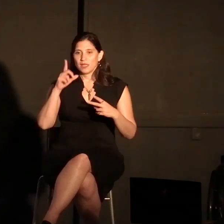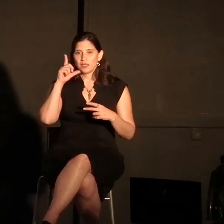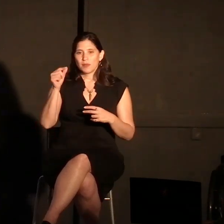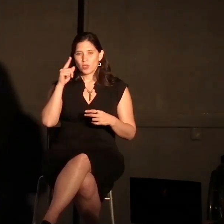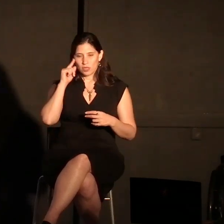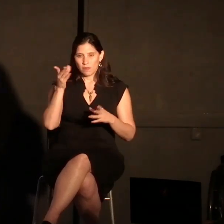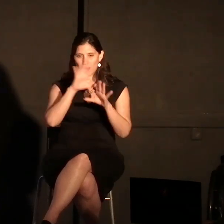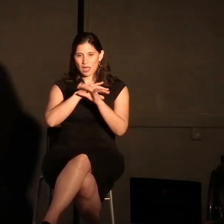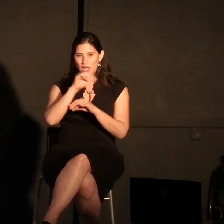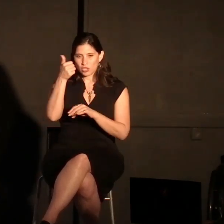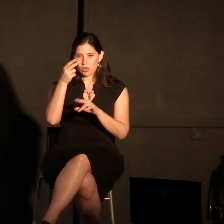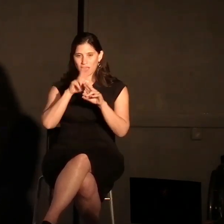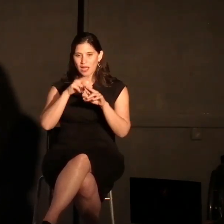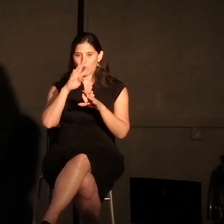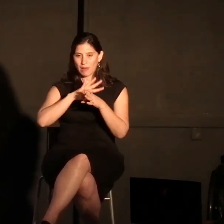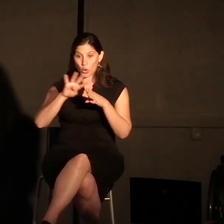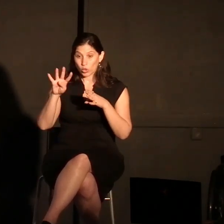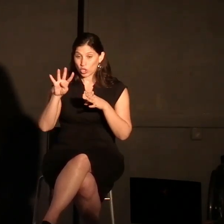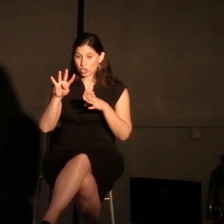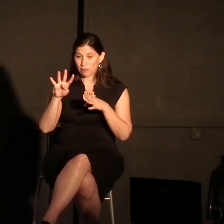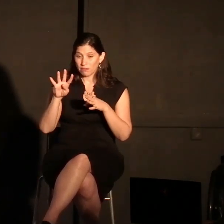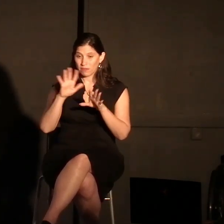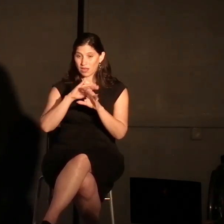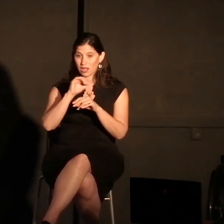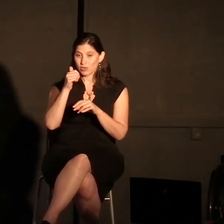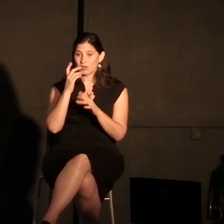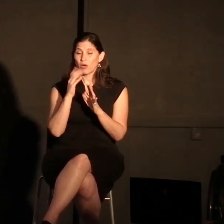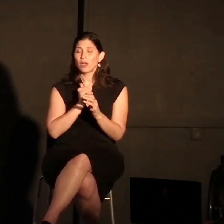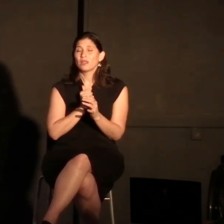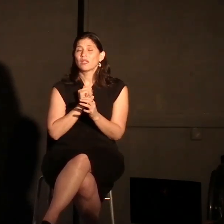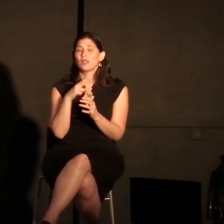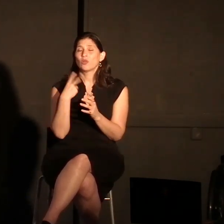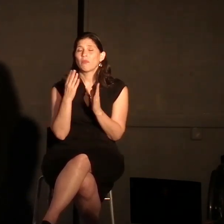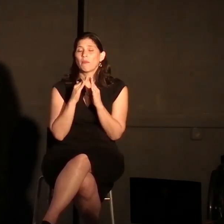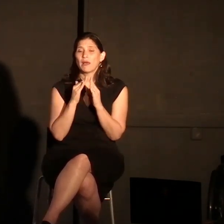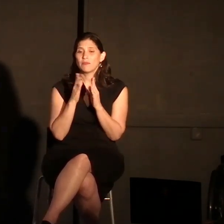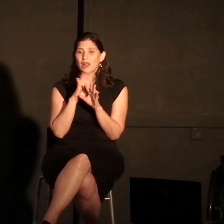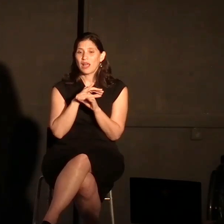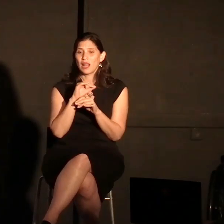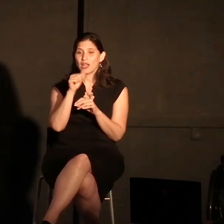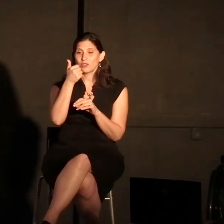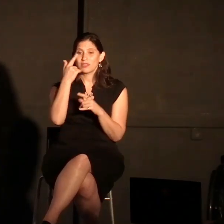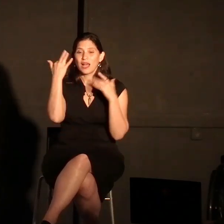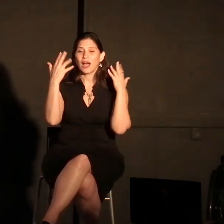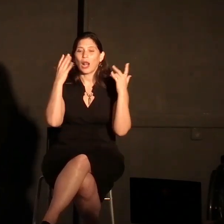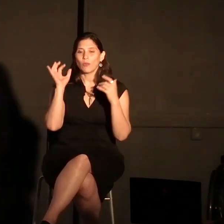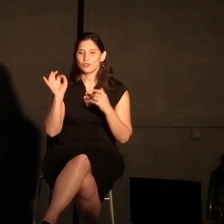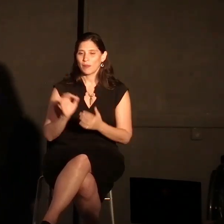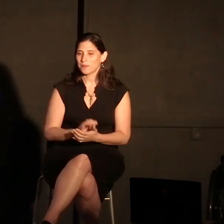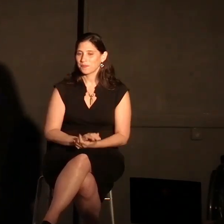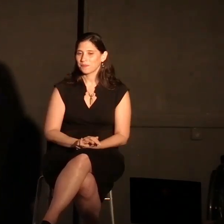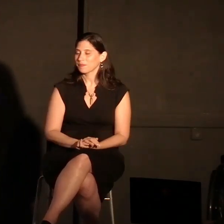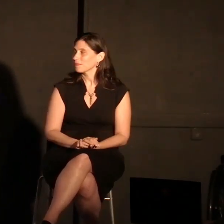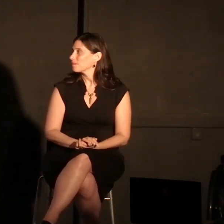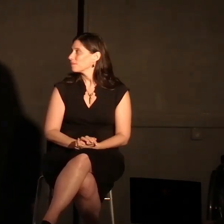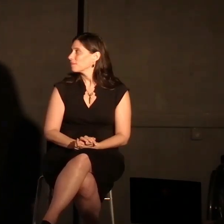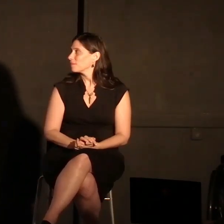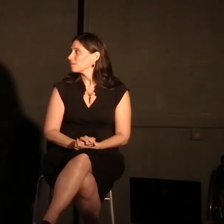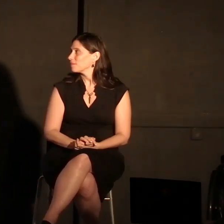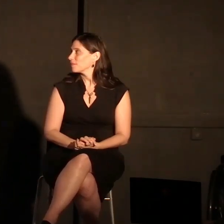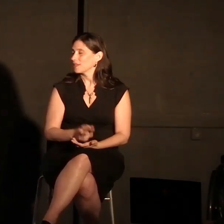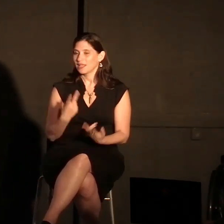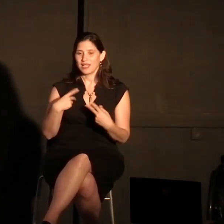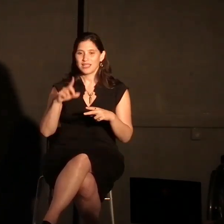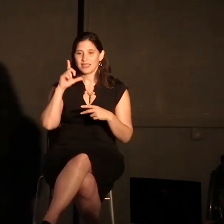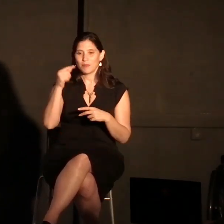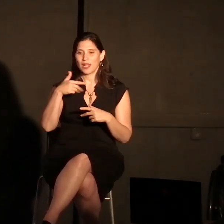הלילה הראשון אחרי ארבעה חודשים כל כך חיכיתי להיות בבית בלילה הראשון הזה זה היה חלום שלי חזרתי הביתה